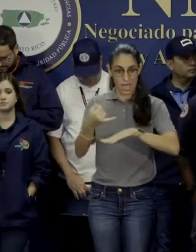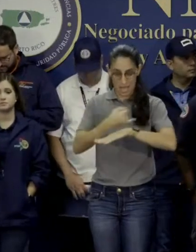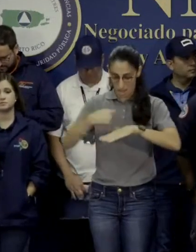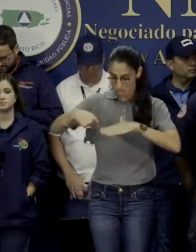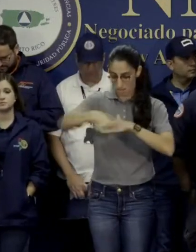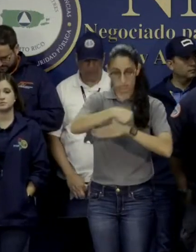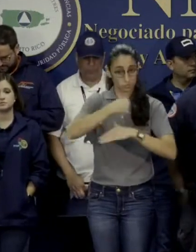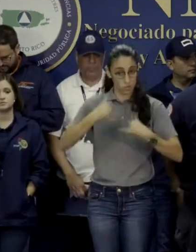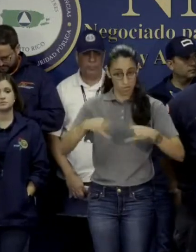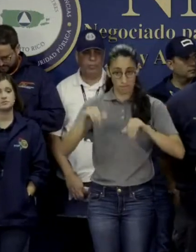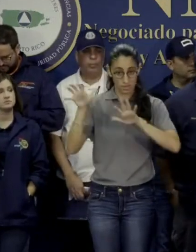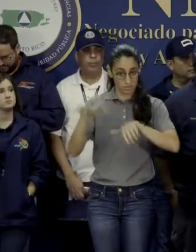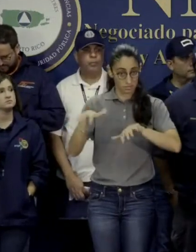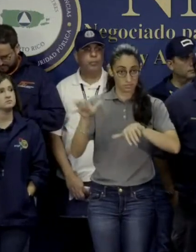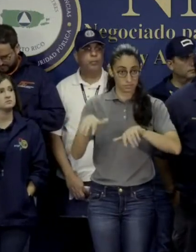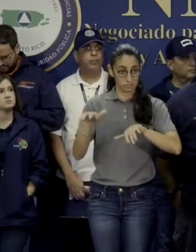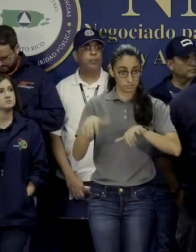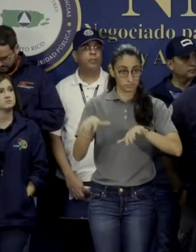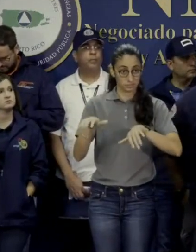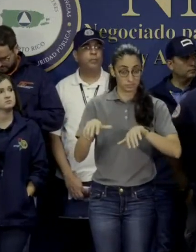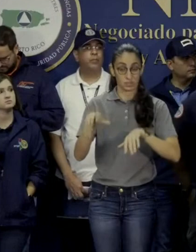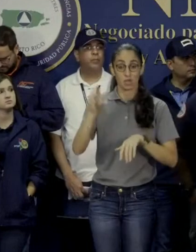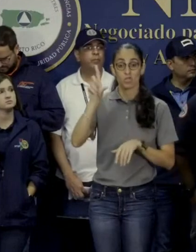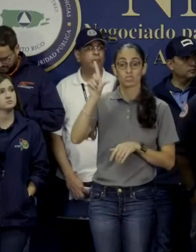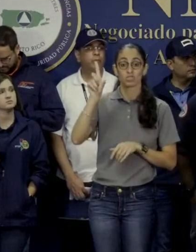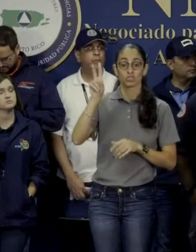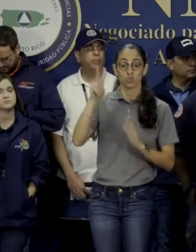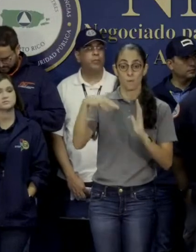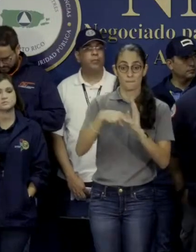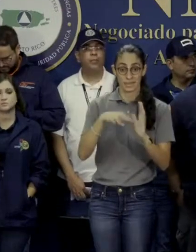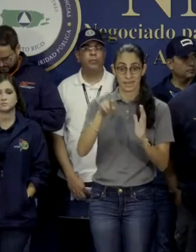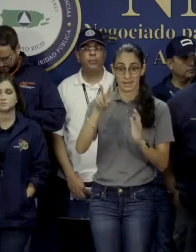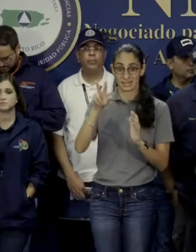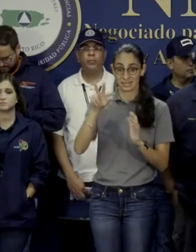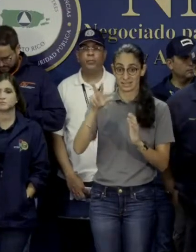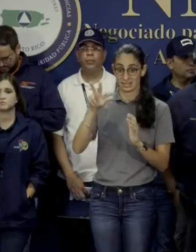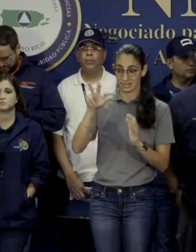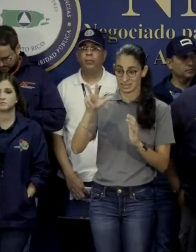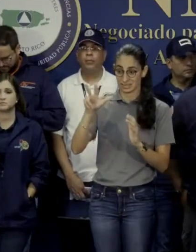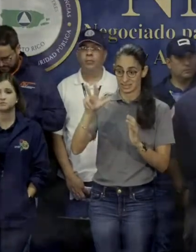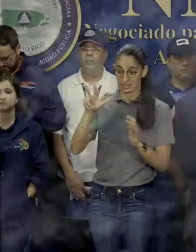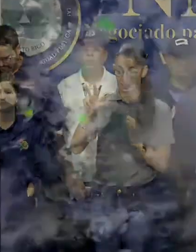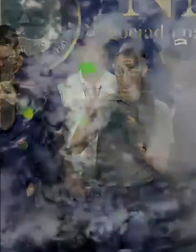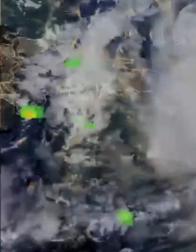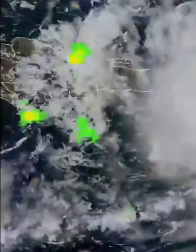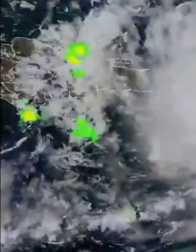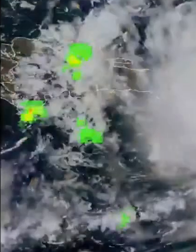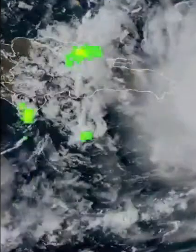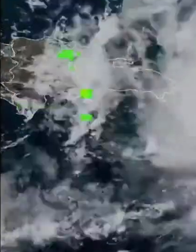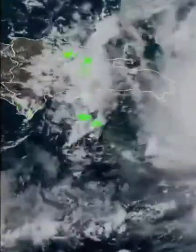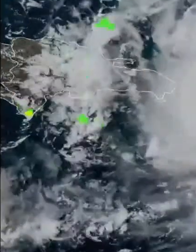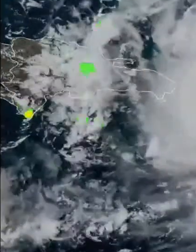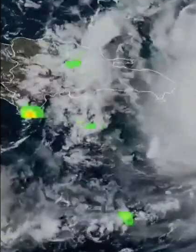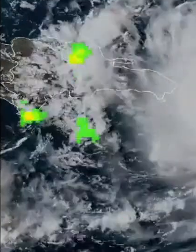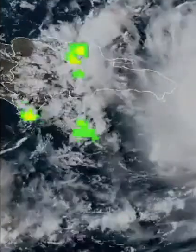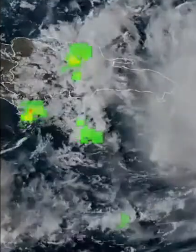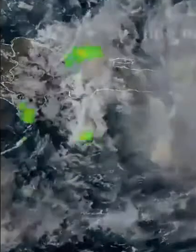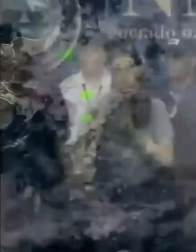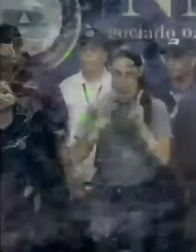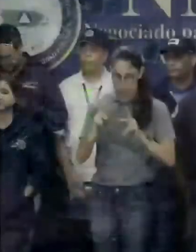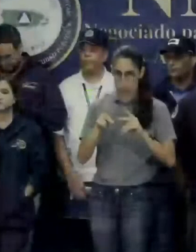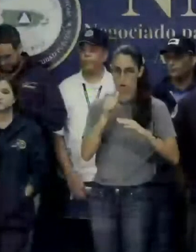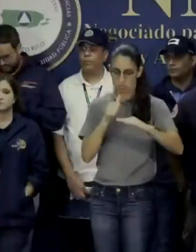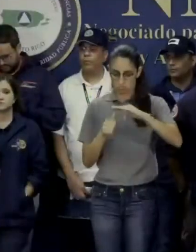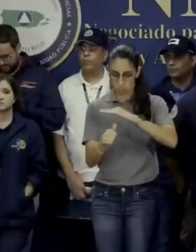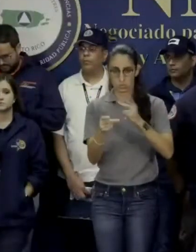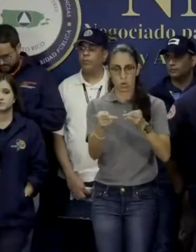el momento, el pico que hemos tenido es de 2,300 personas refugiadas. O sea, esa es la comparación. El Nuevo